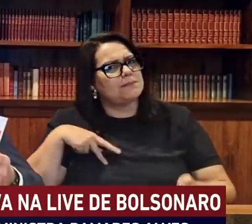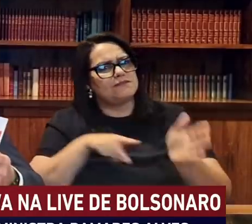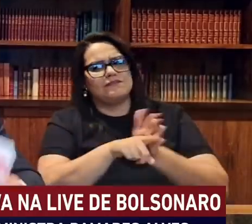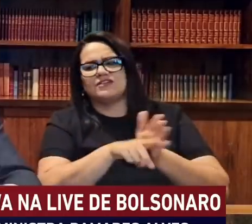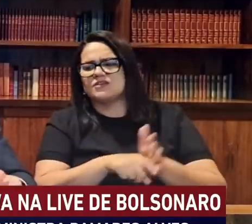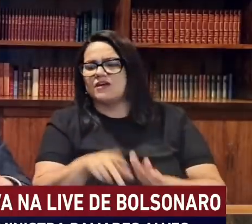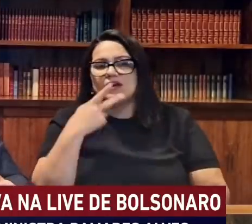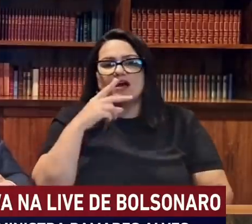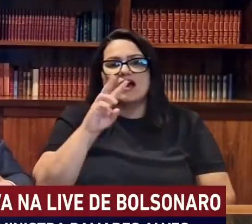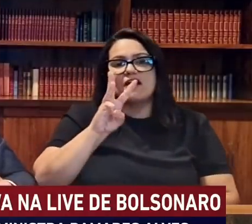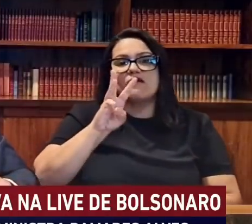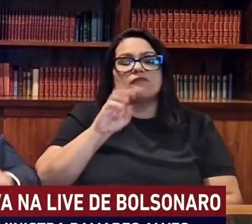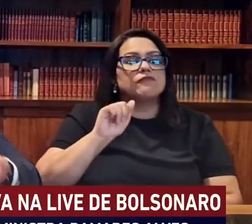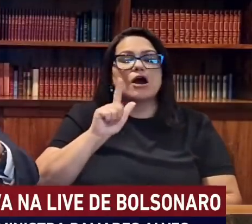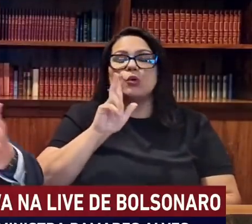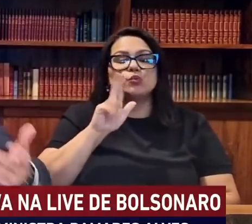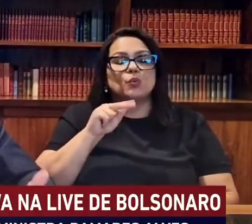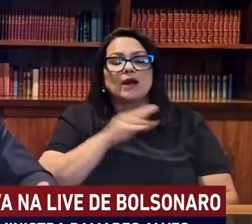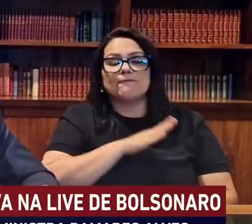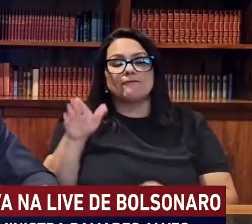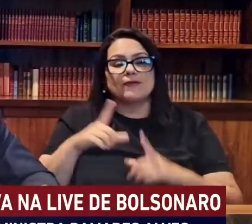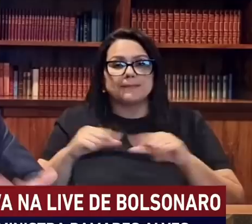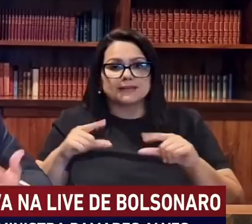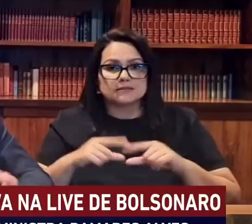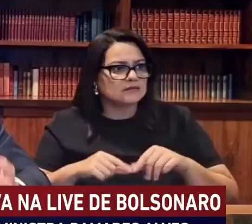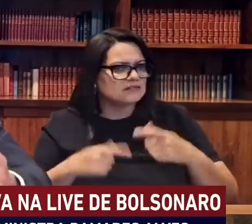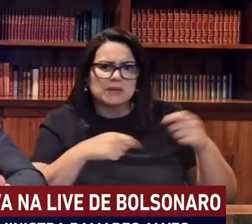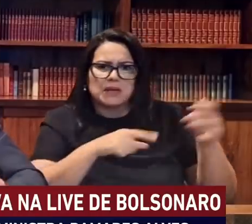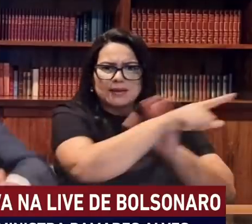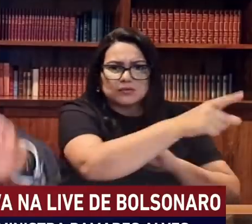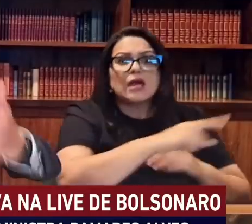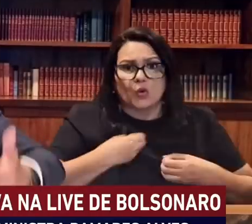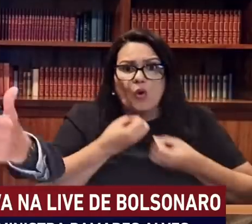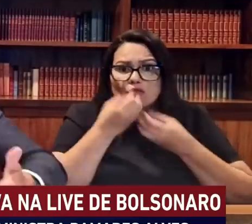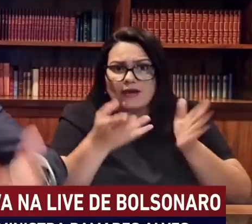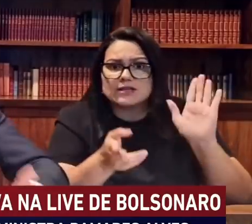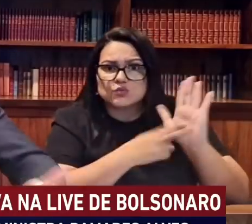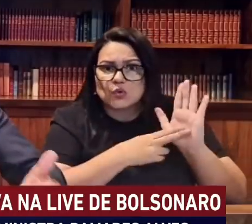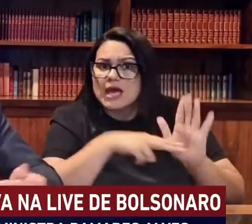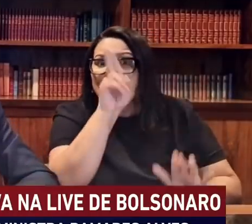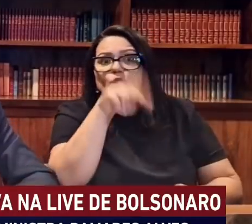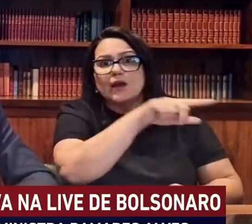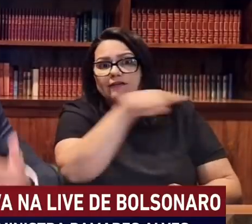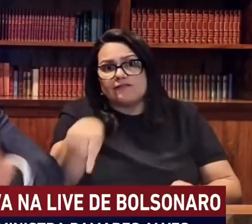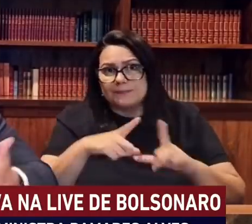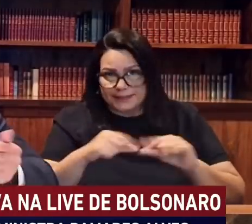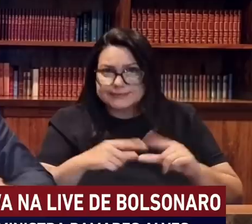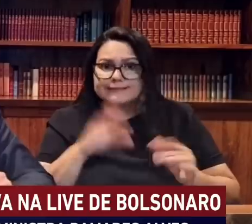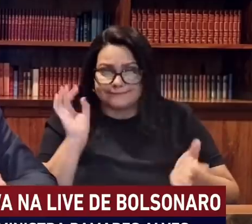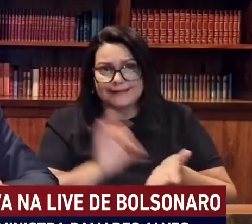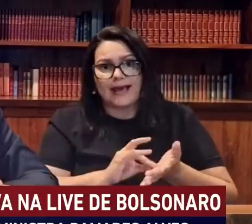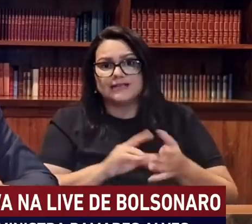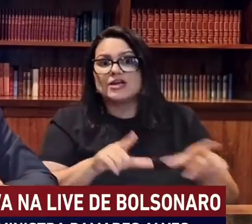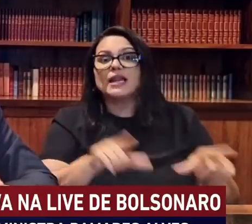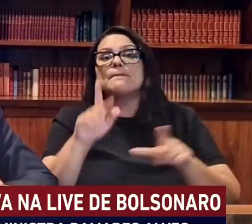Val nunca esteve em Brasília. Não sei interrogar a Val, não, nem a minha. Eu tô confessando. Ela nunca esteve em Brasília, é verdade. Tomou posse por